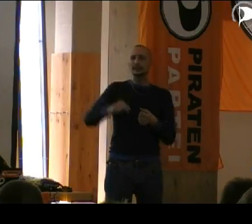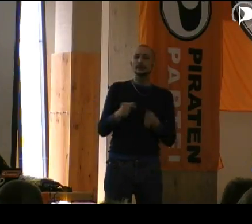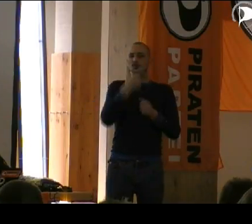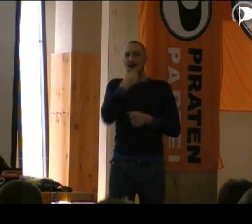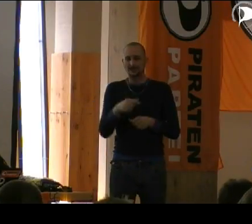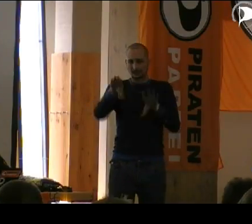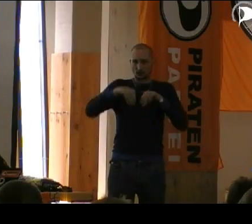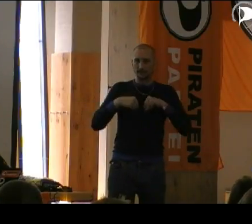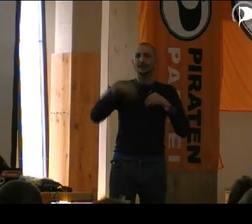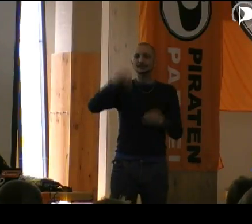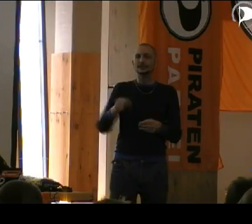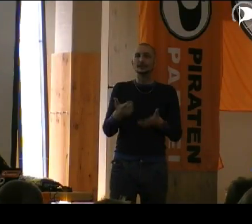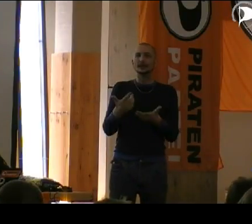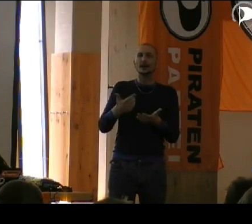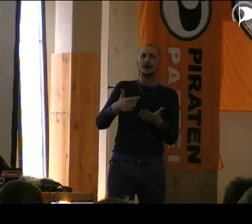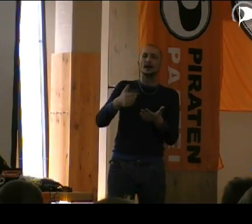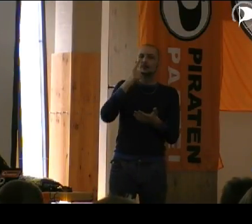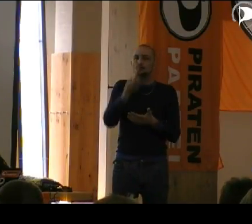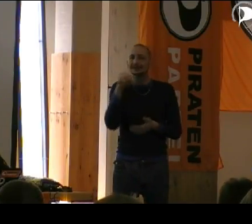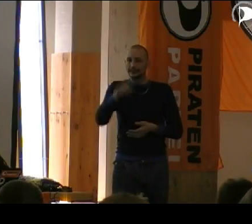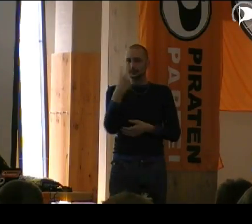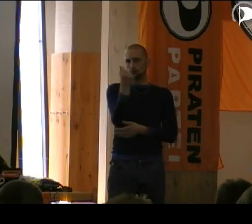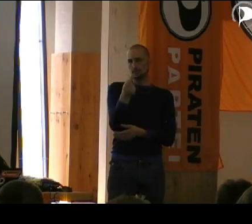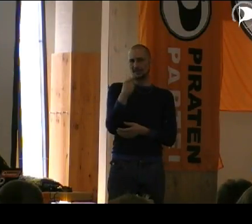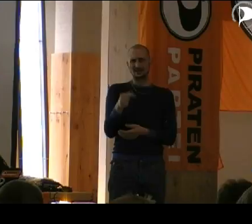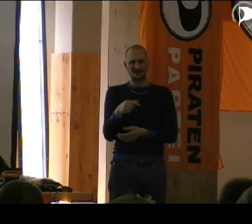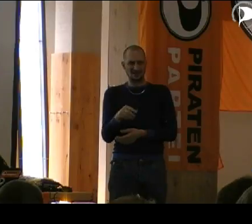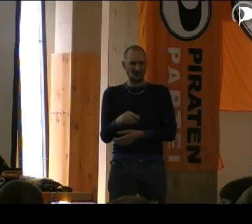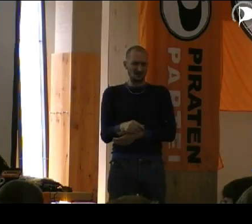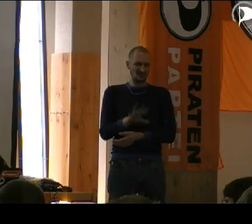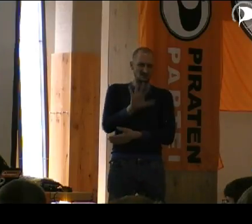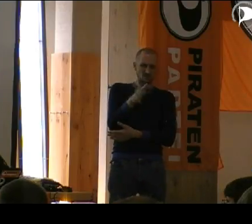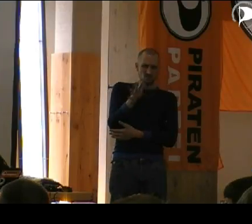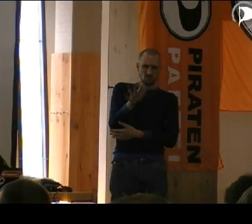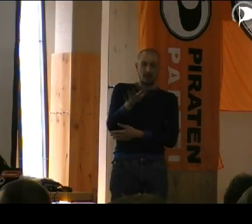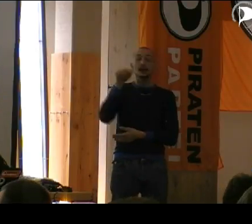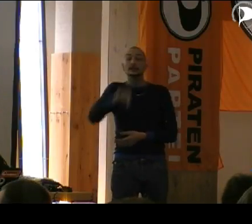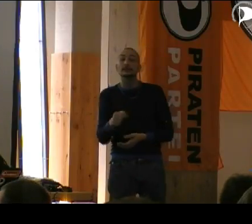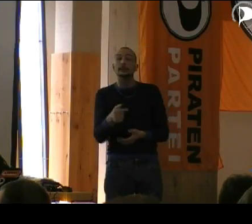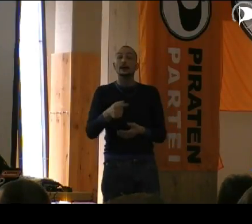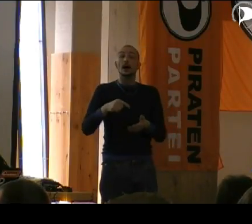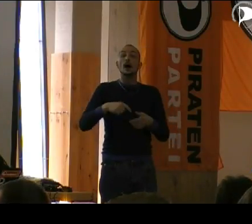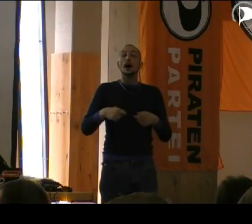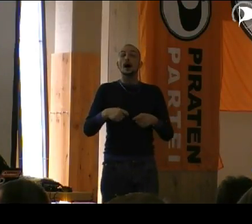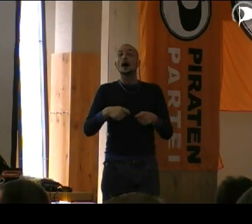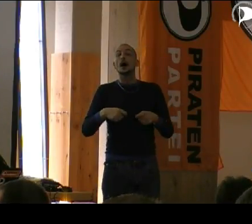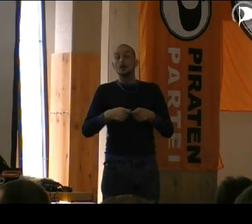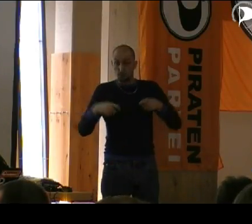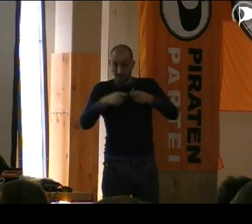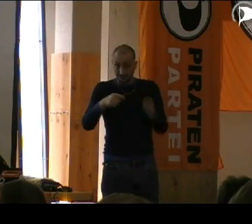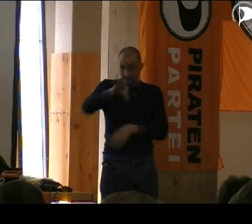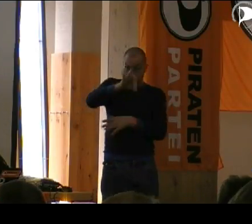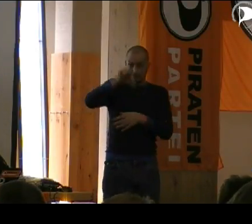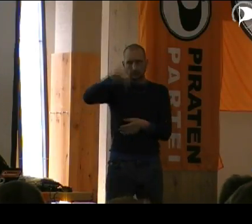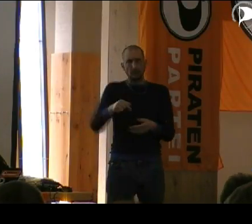alles nicht schlimm nur die summe verrechnet auch das ist ein bundespräsident versuchen von der staatsanwaltschaft